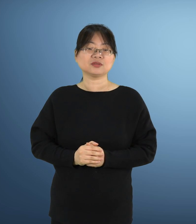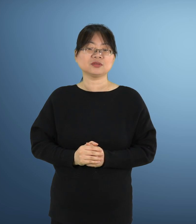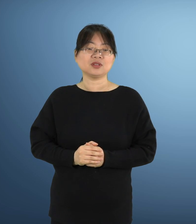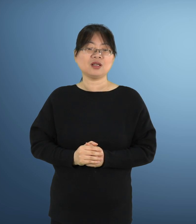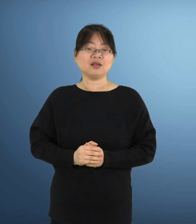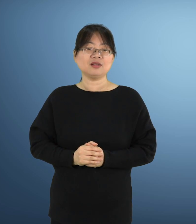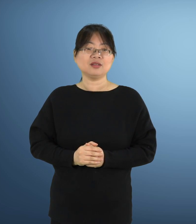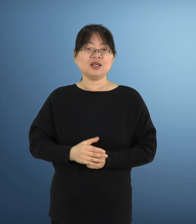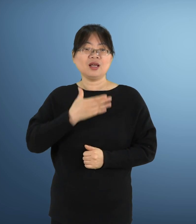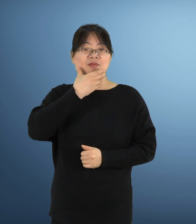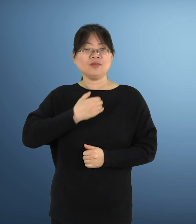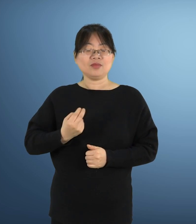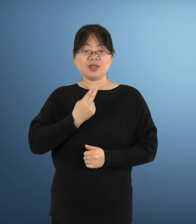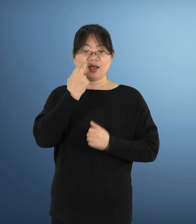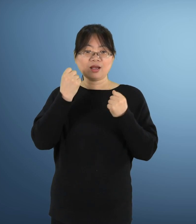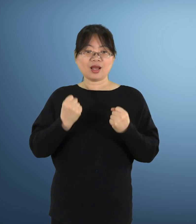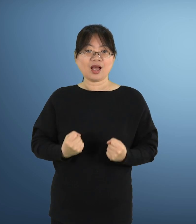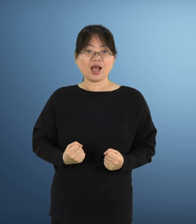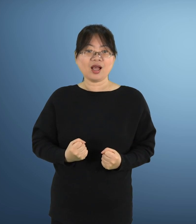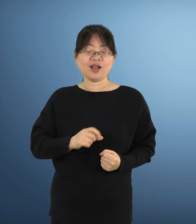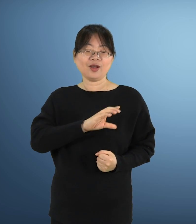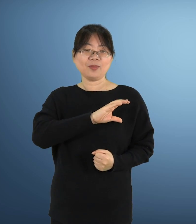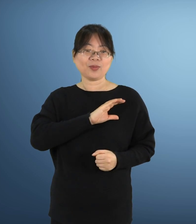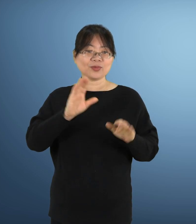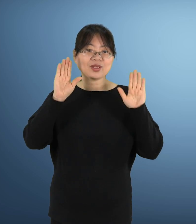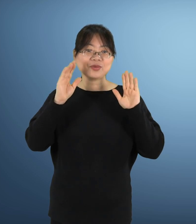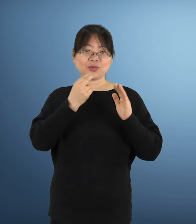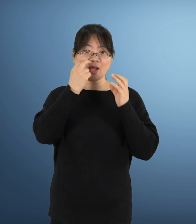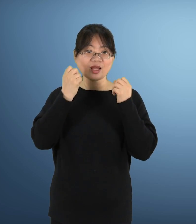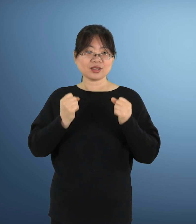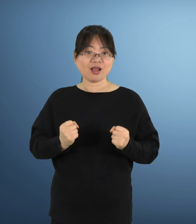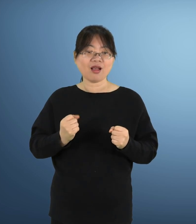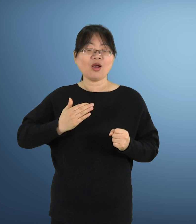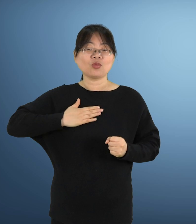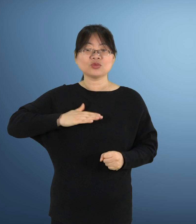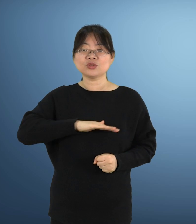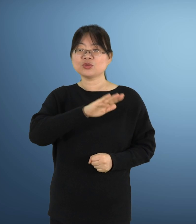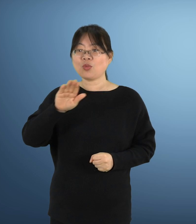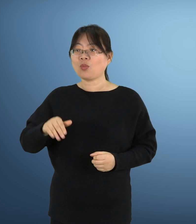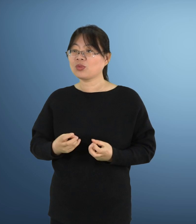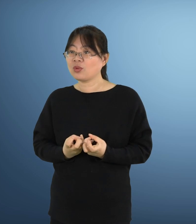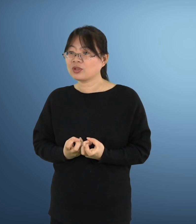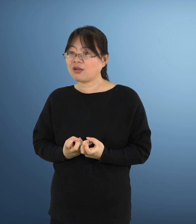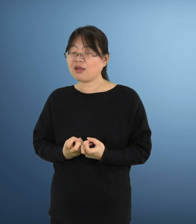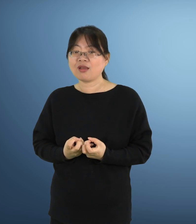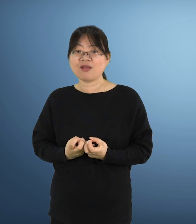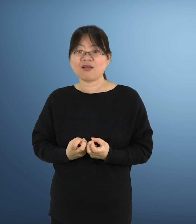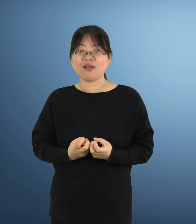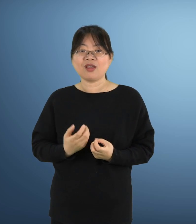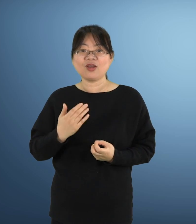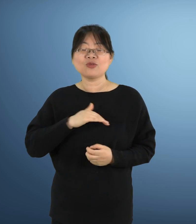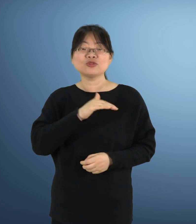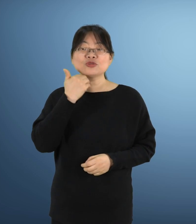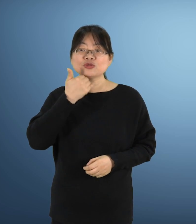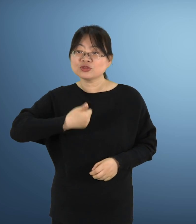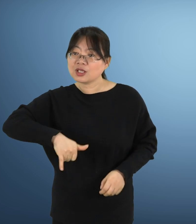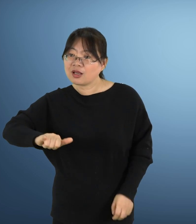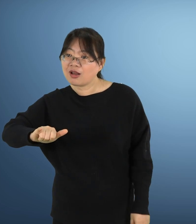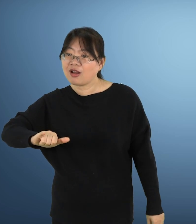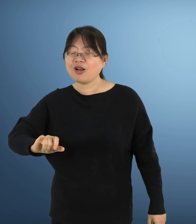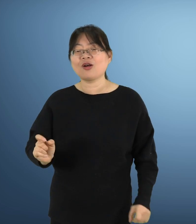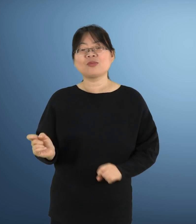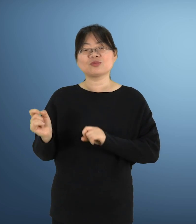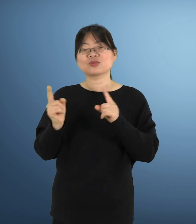살아있고 모세도 살아있고 우리도 어떻게 될 것 같아요? 우리는 누구의 자녀입니까?